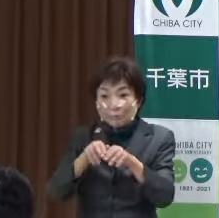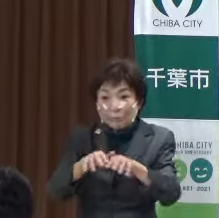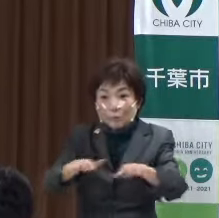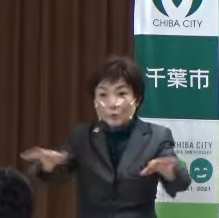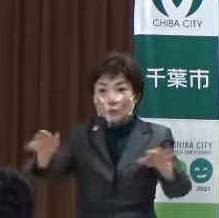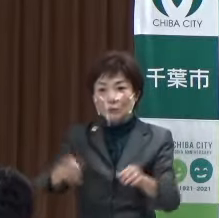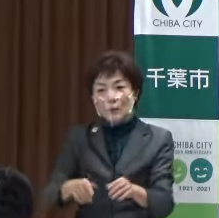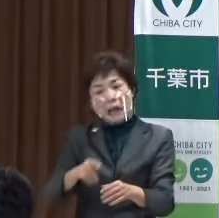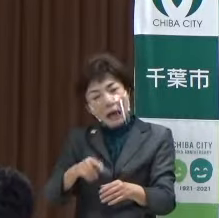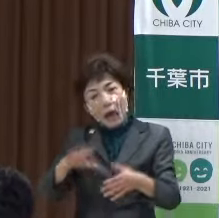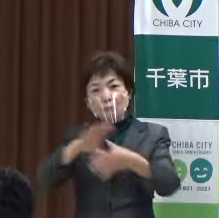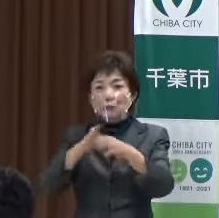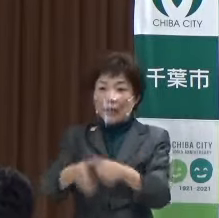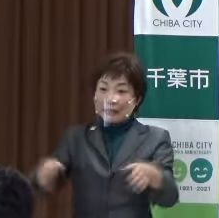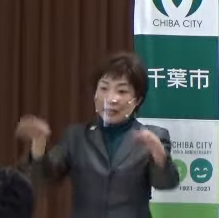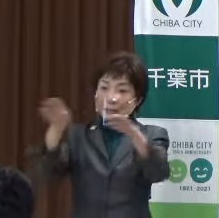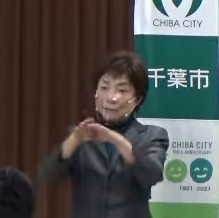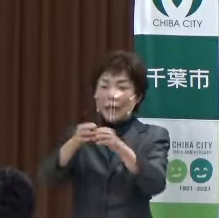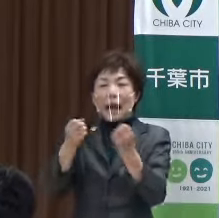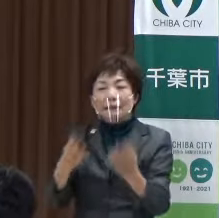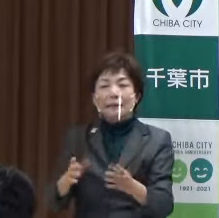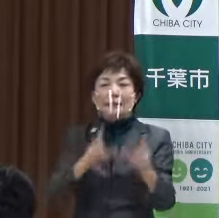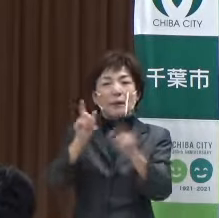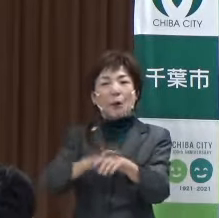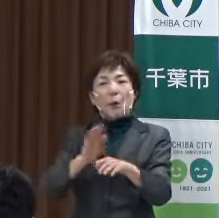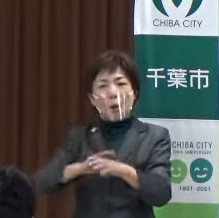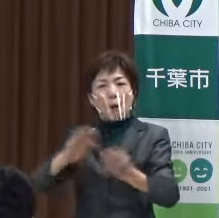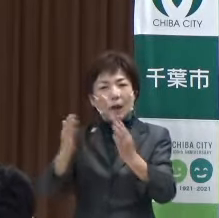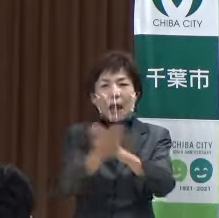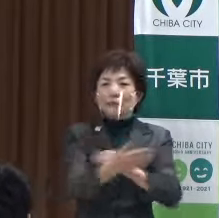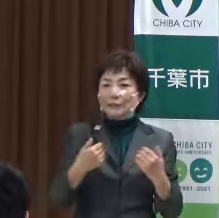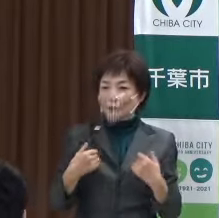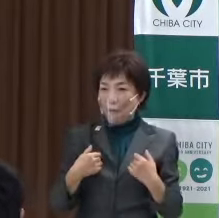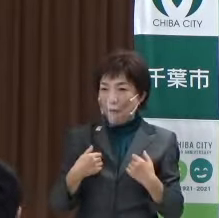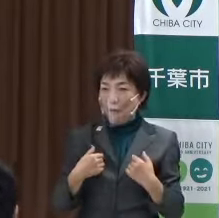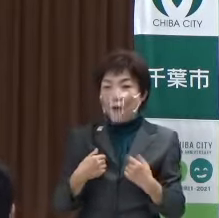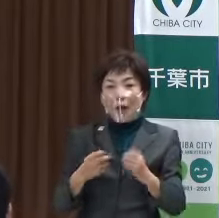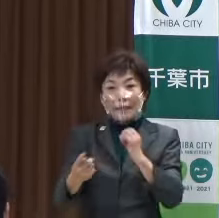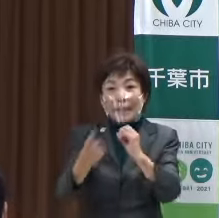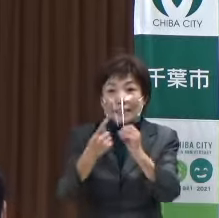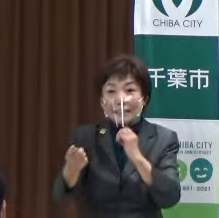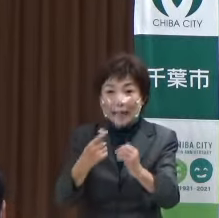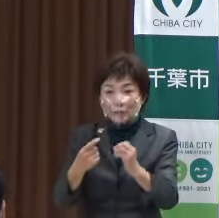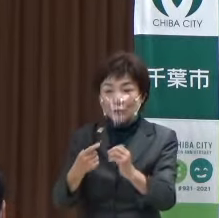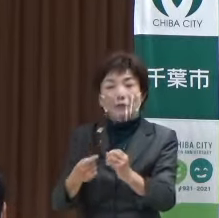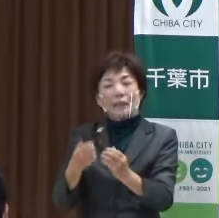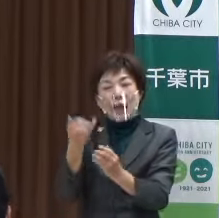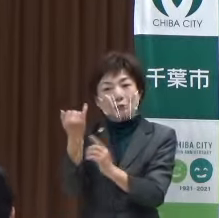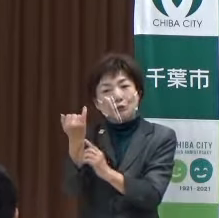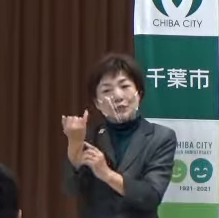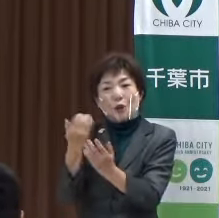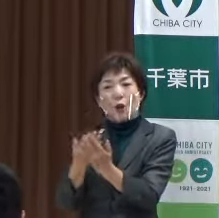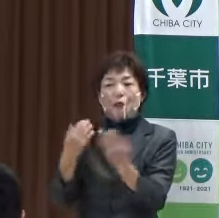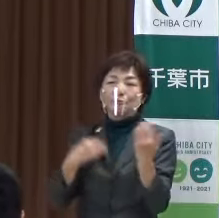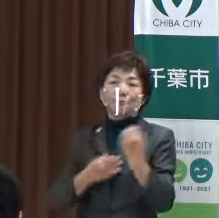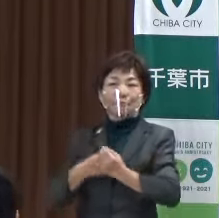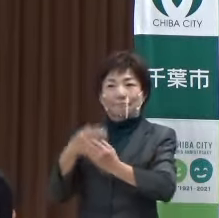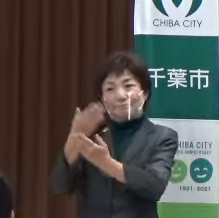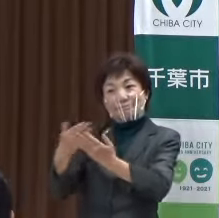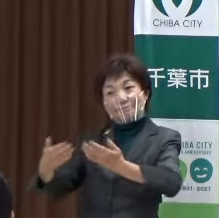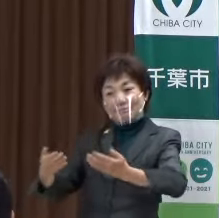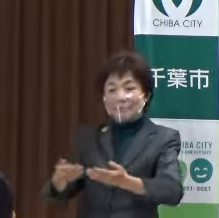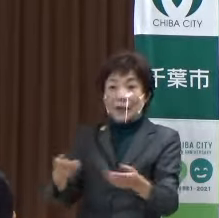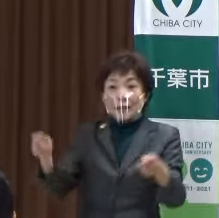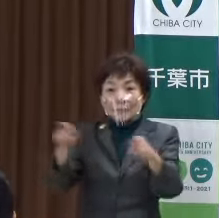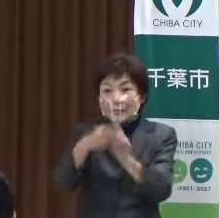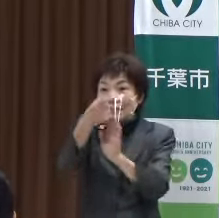もしくは文化施設においても、新しい生活様式を踏まえた取り組みを行っていくため、デジタルと運協力をテーマに、より多くの方が安心して文